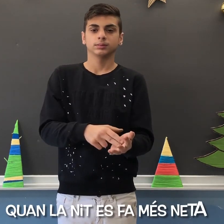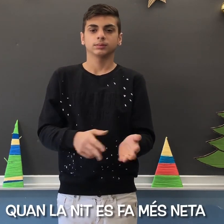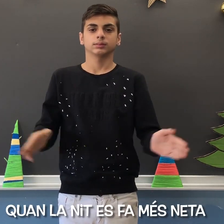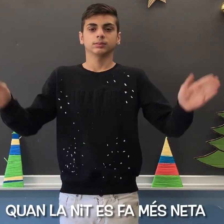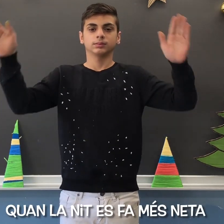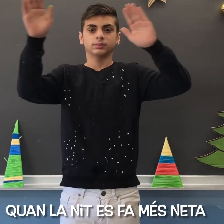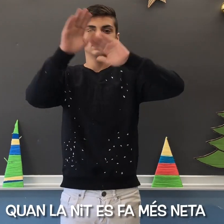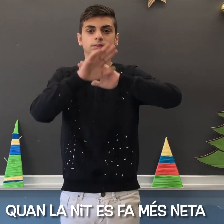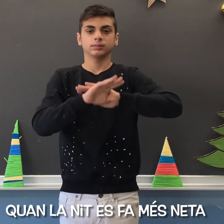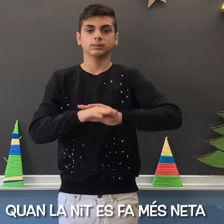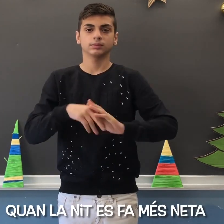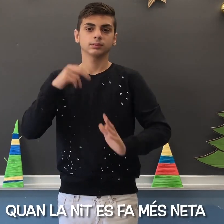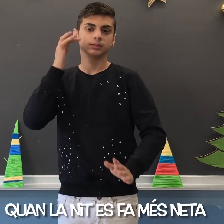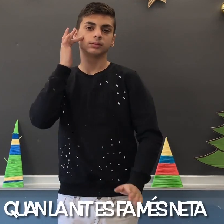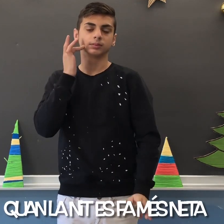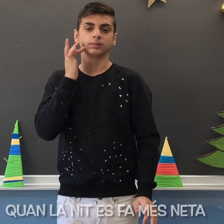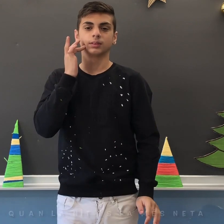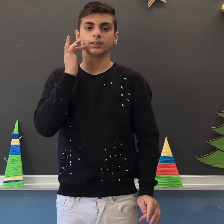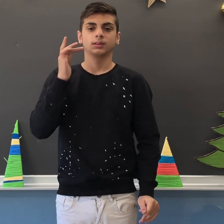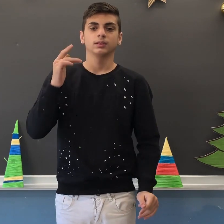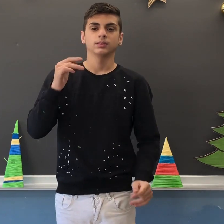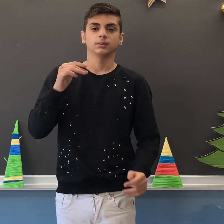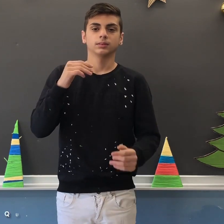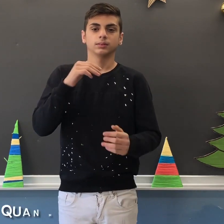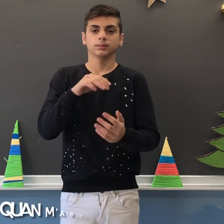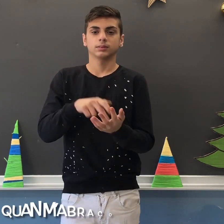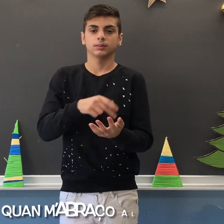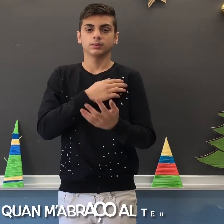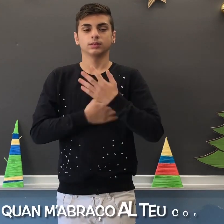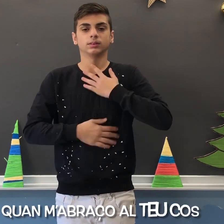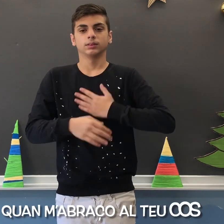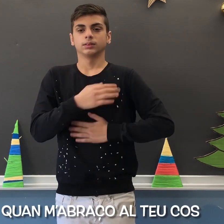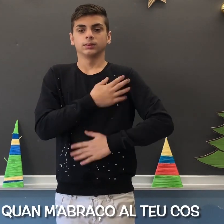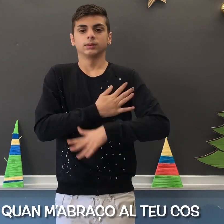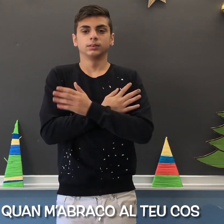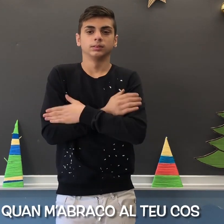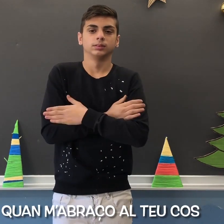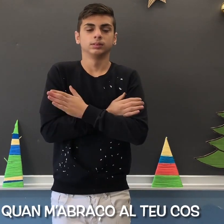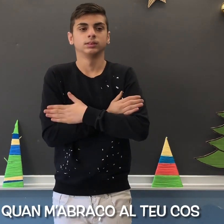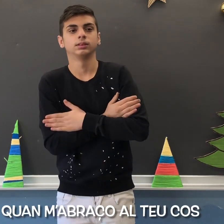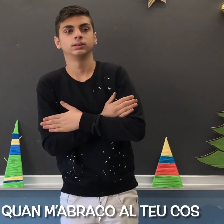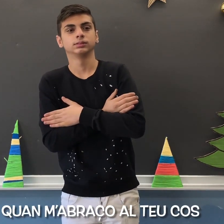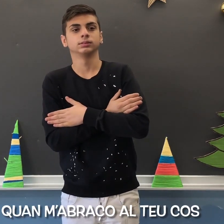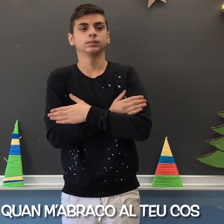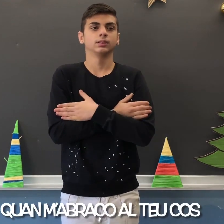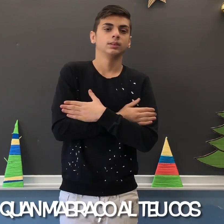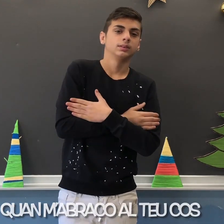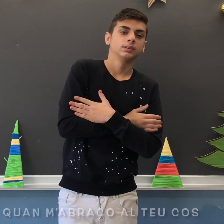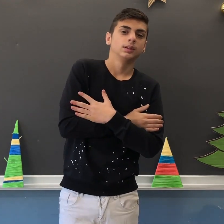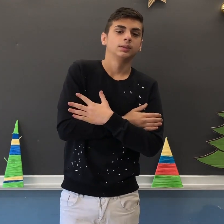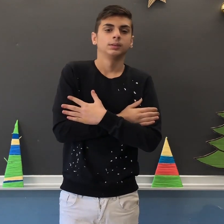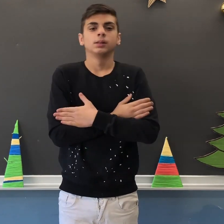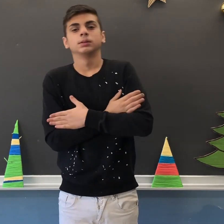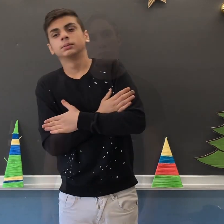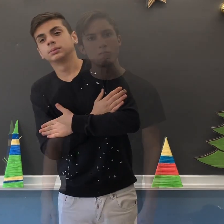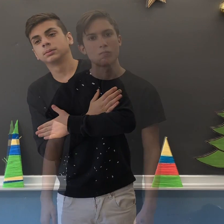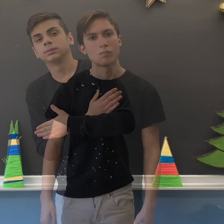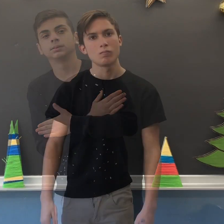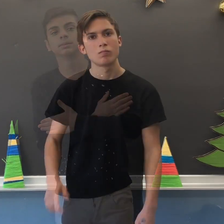la nit es fa més neta. Quan m'abraço el teu cos i